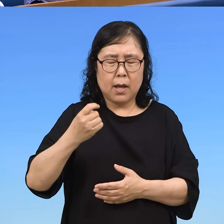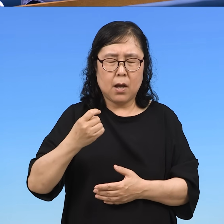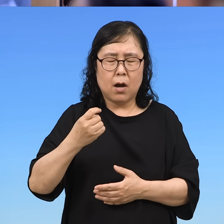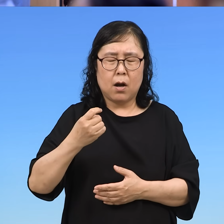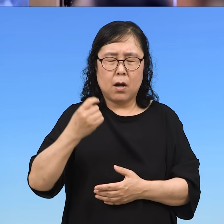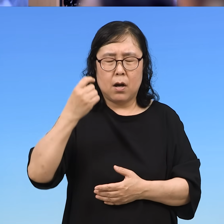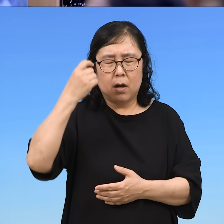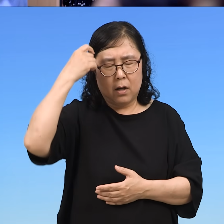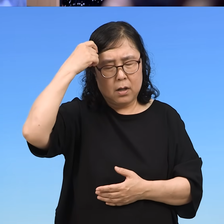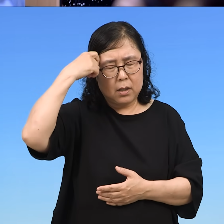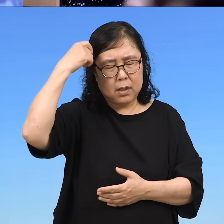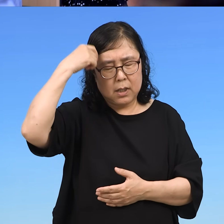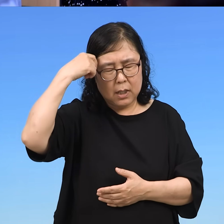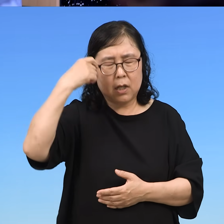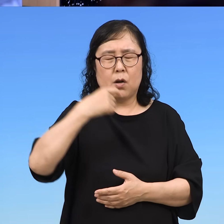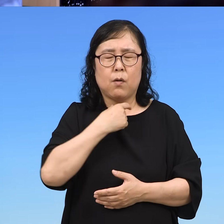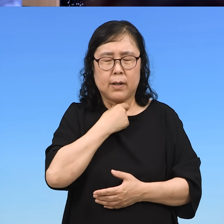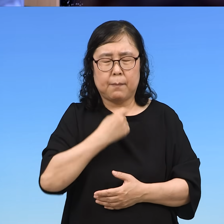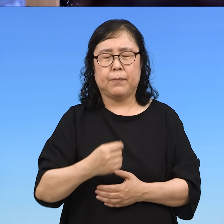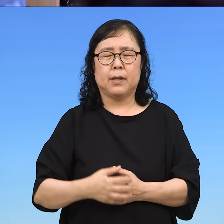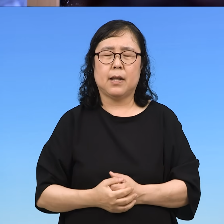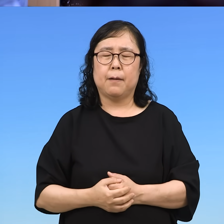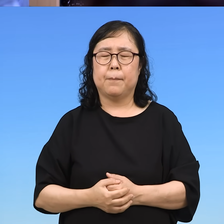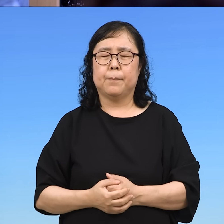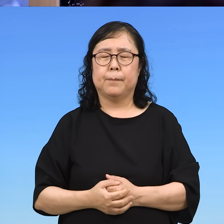부여받기를 원합니다.